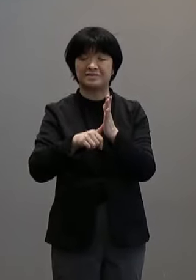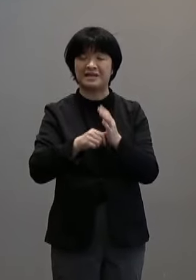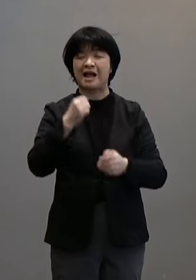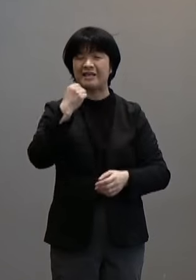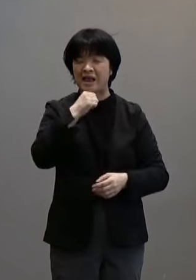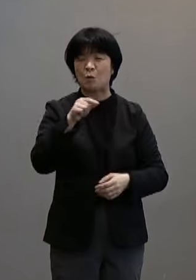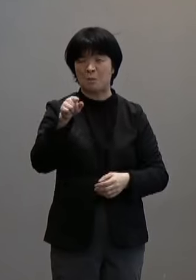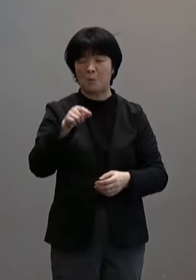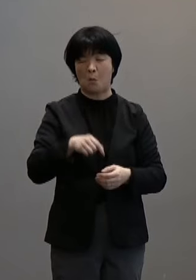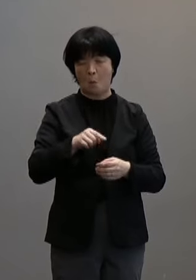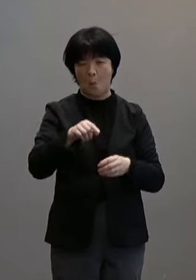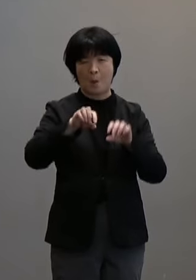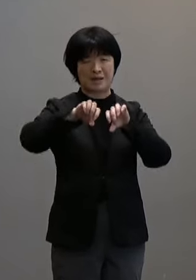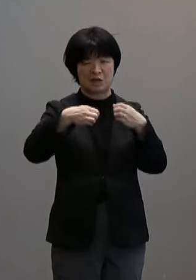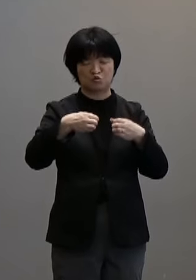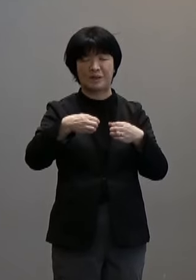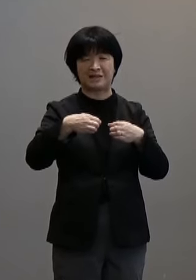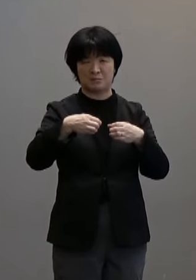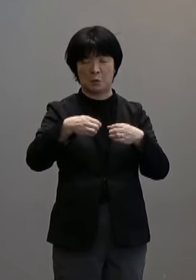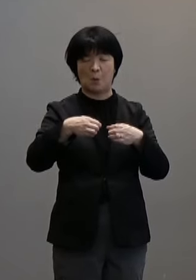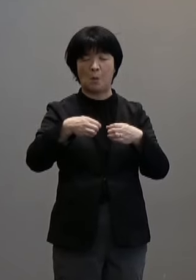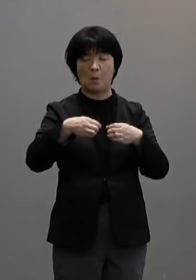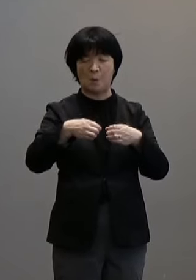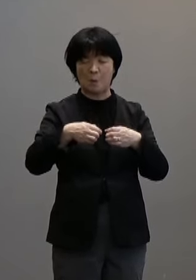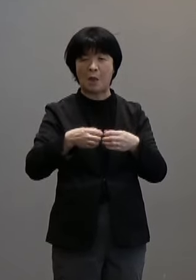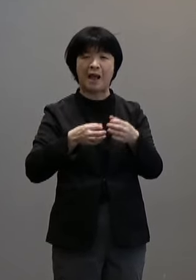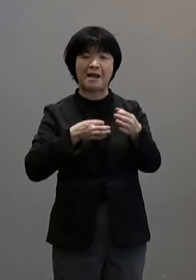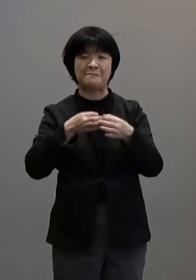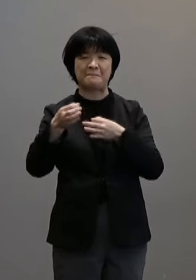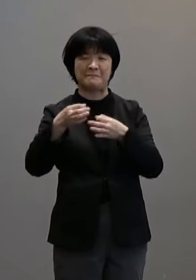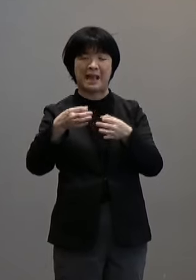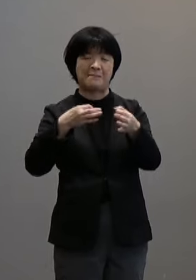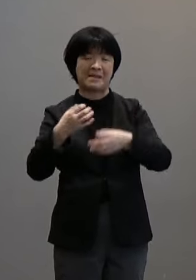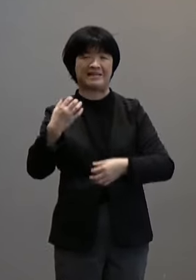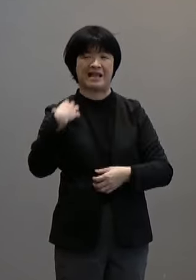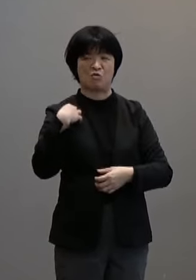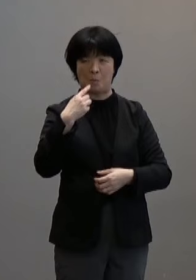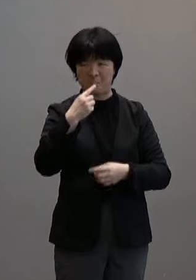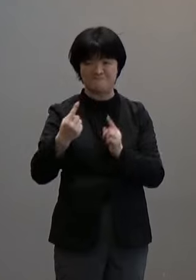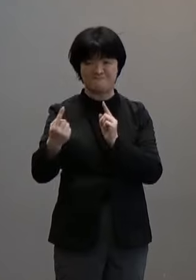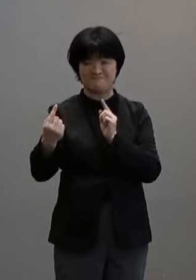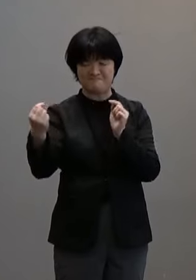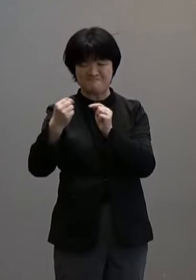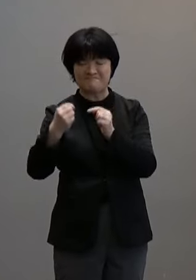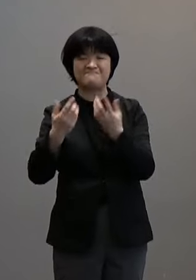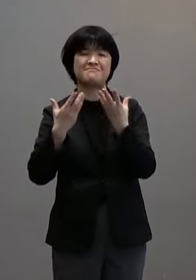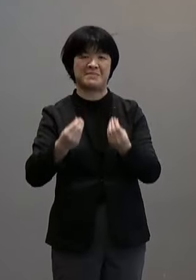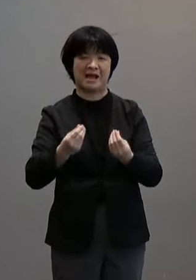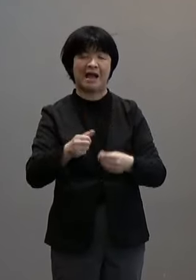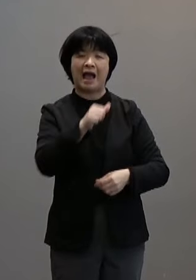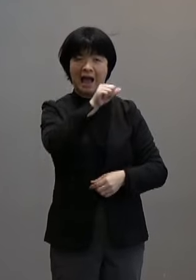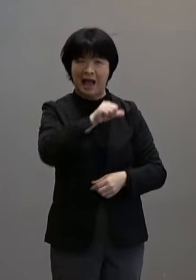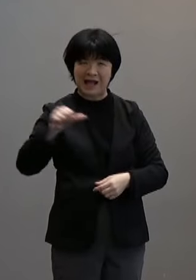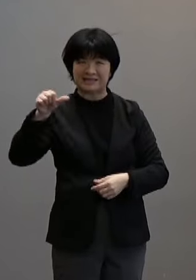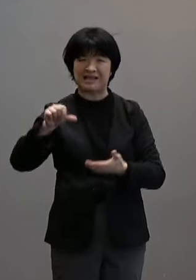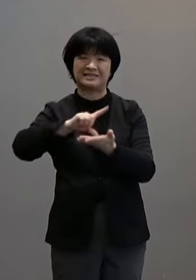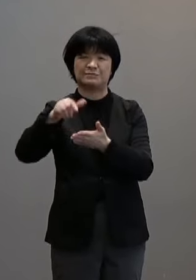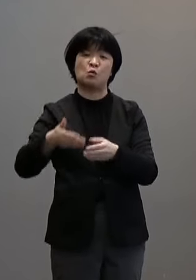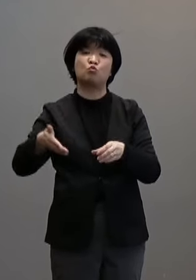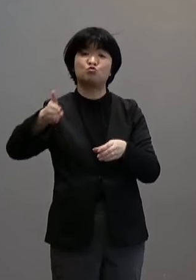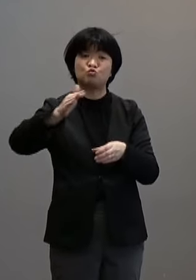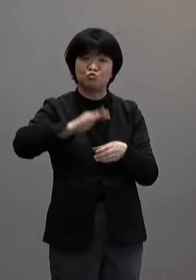でもこのさつまいもについてですね、バイヤー等と接触を行ってまいりました。そういう意味ではアジア地域を含めてですね、我